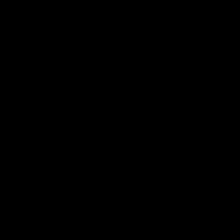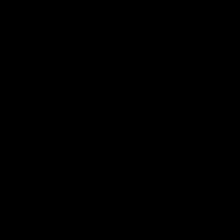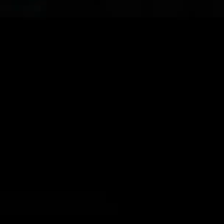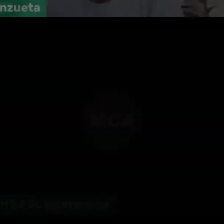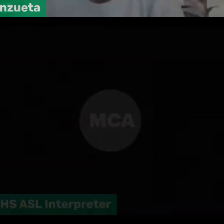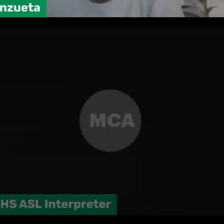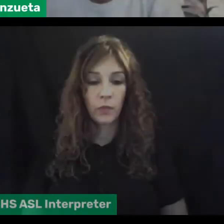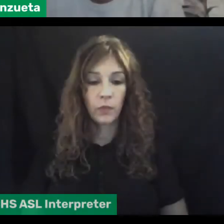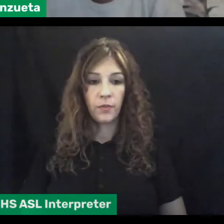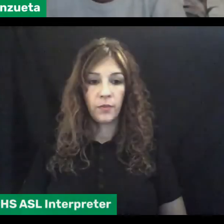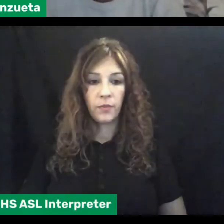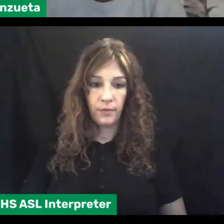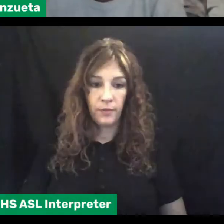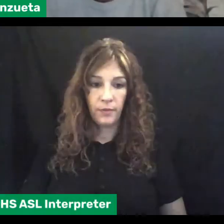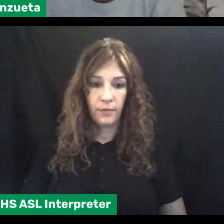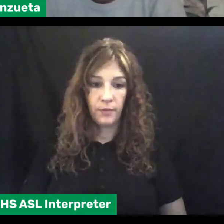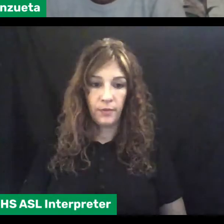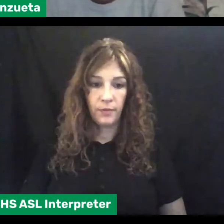Gracias, Camille.